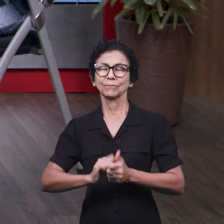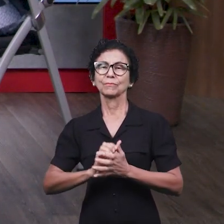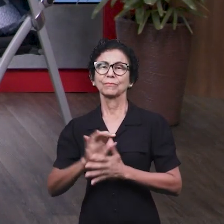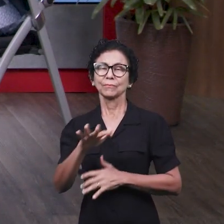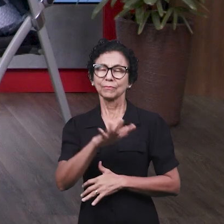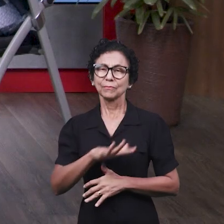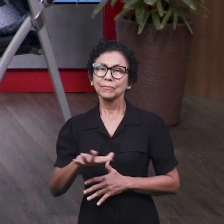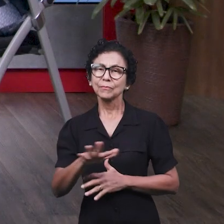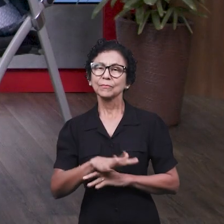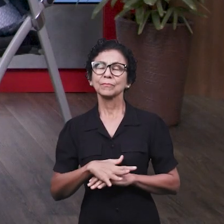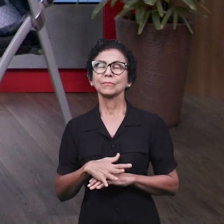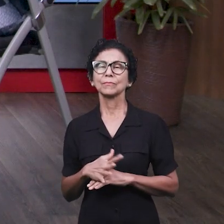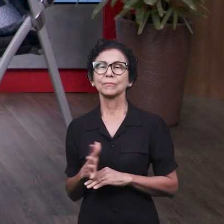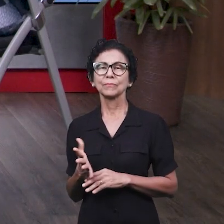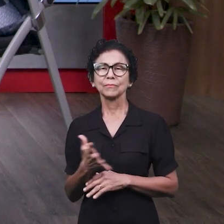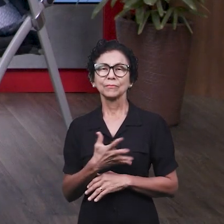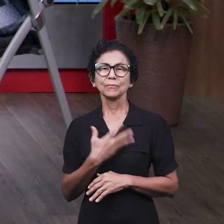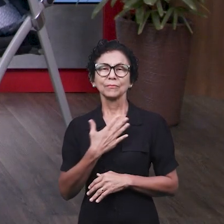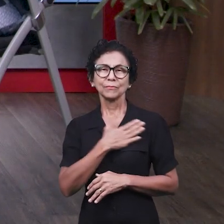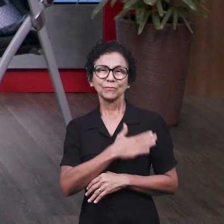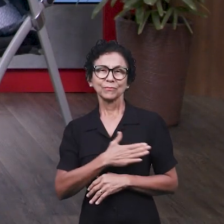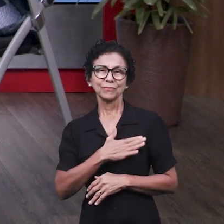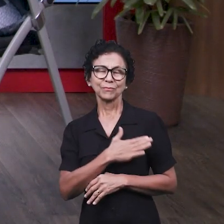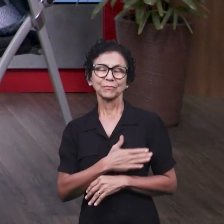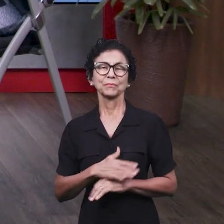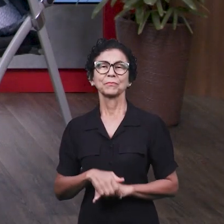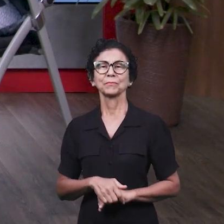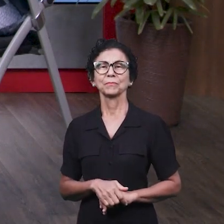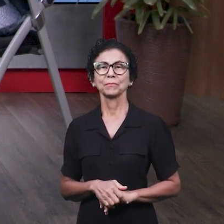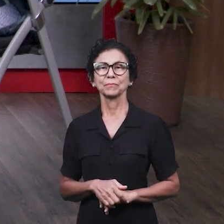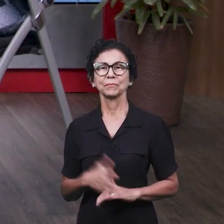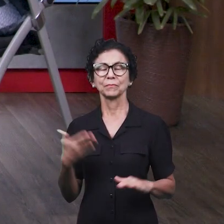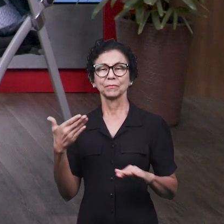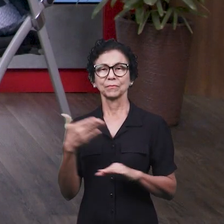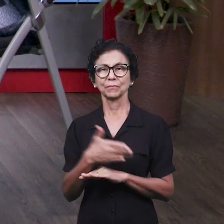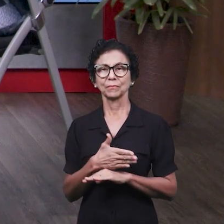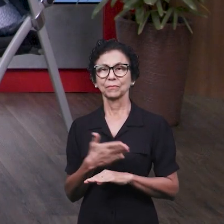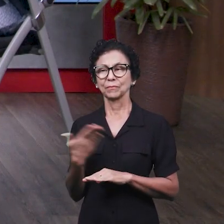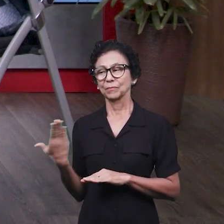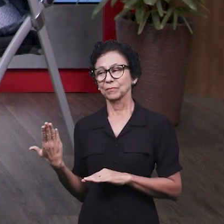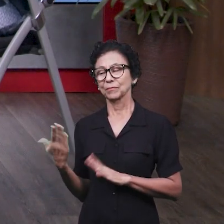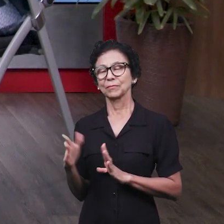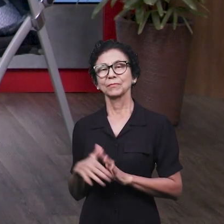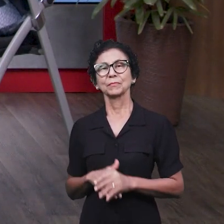um ambiente mais acolhedor para todos. Acesse o nosso canal, o site